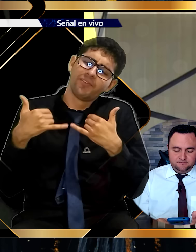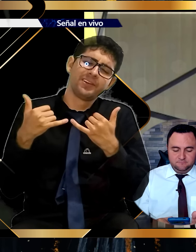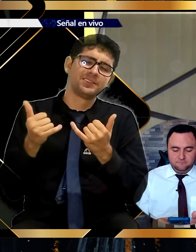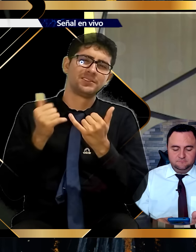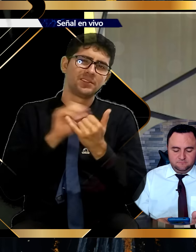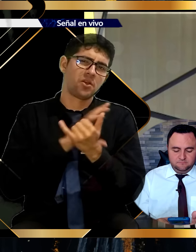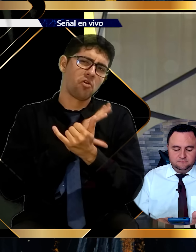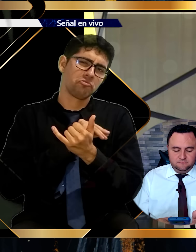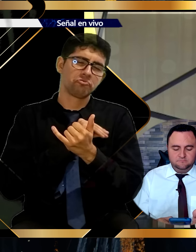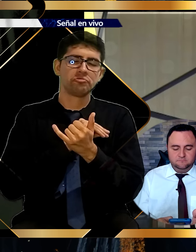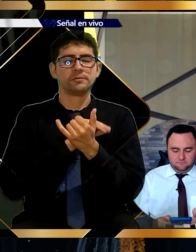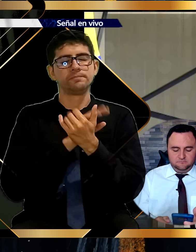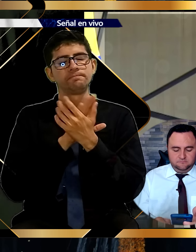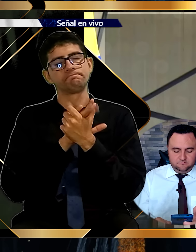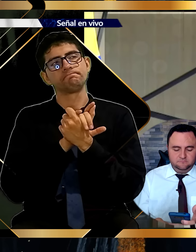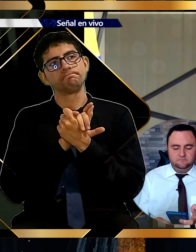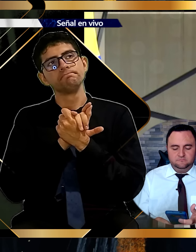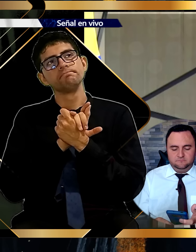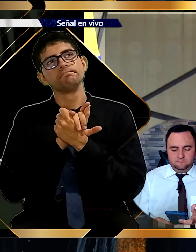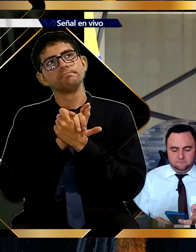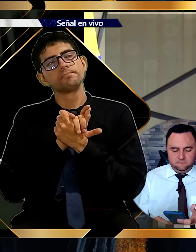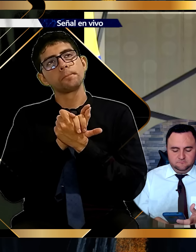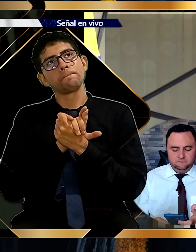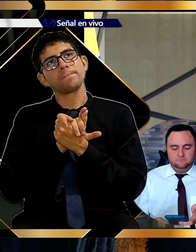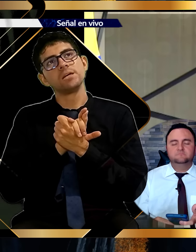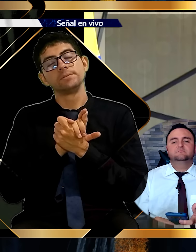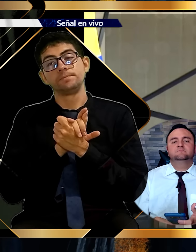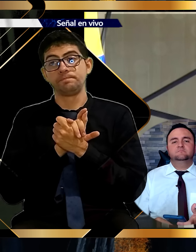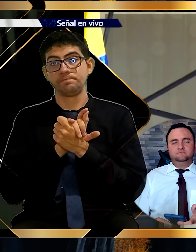Bueno, hay verdades que hay que recuperar.